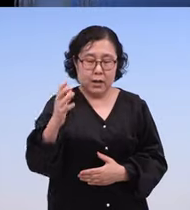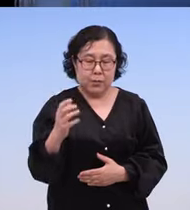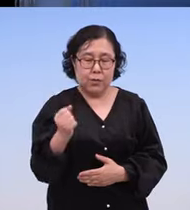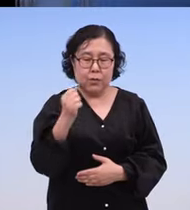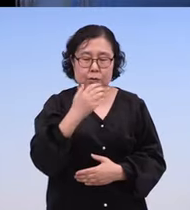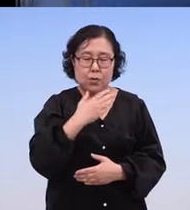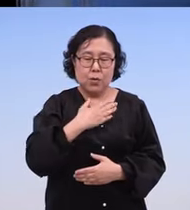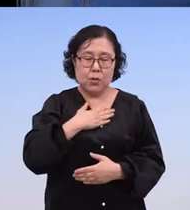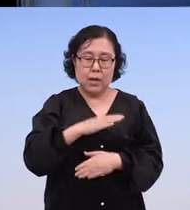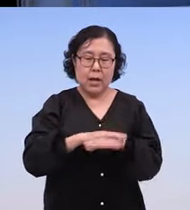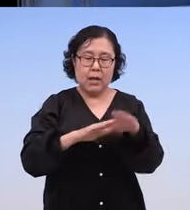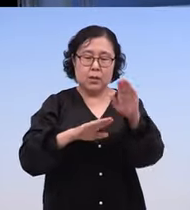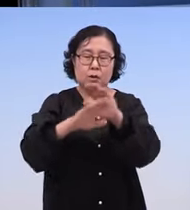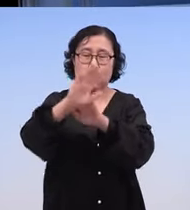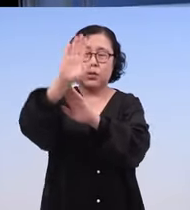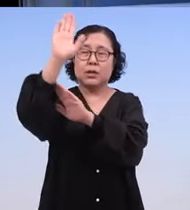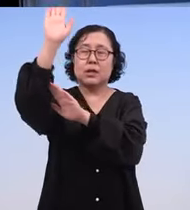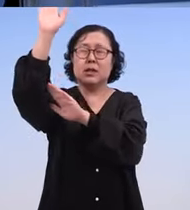손 들리라.